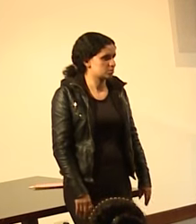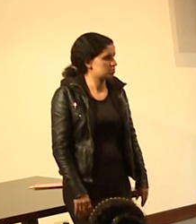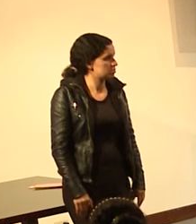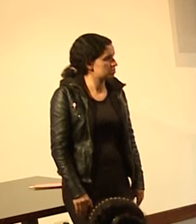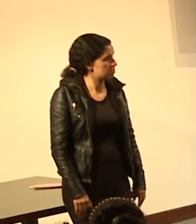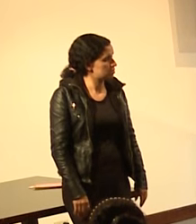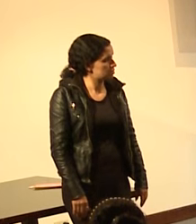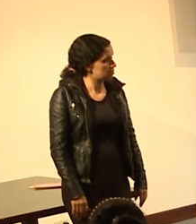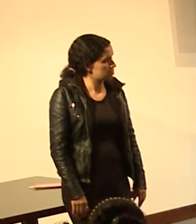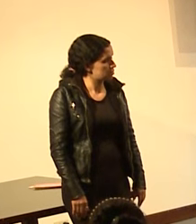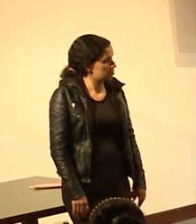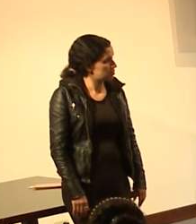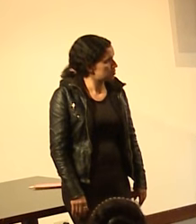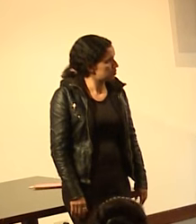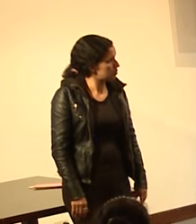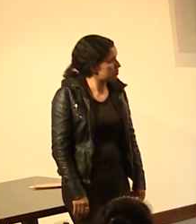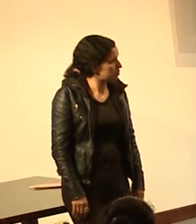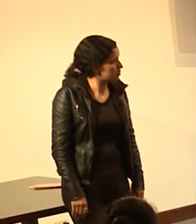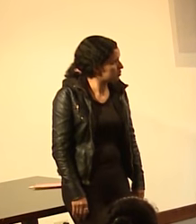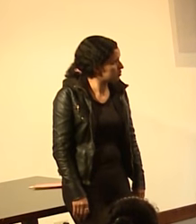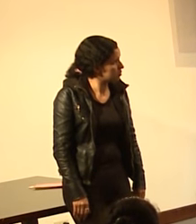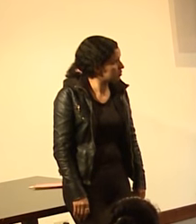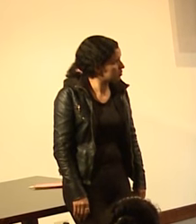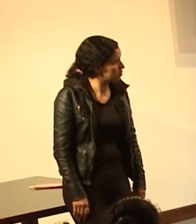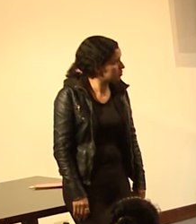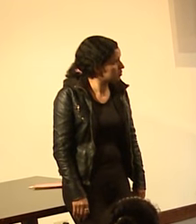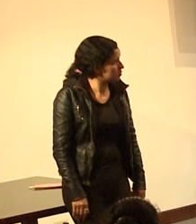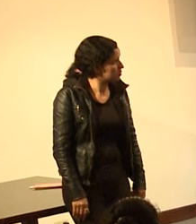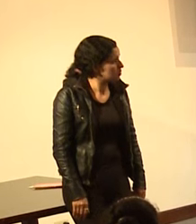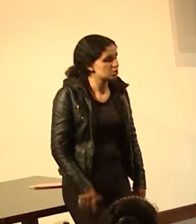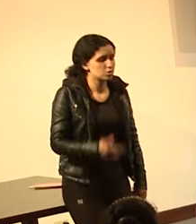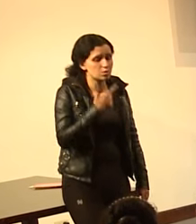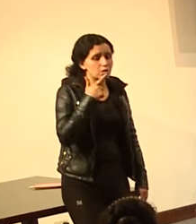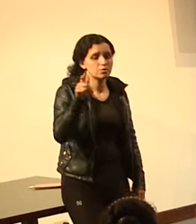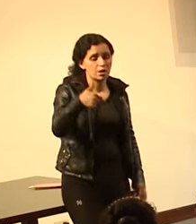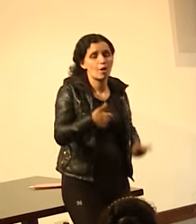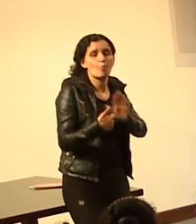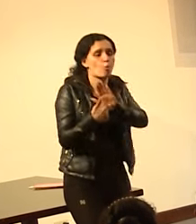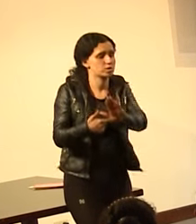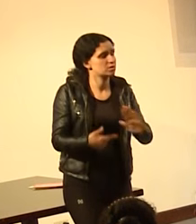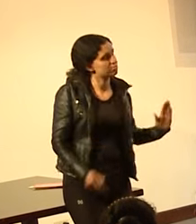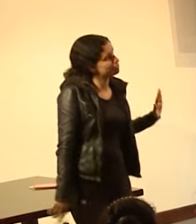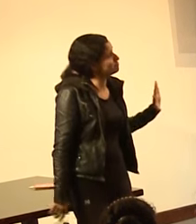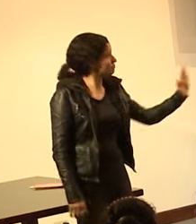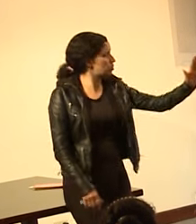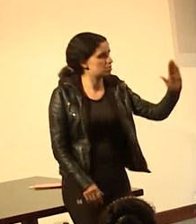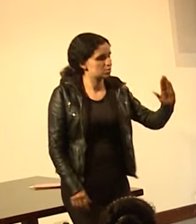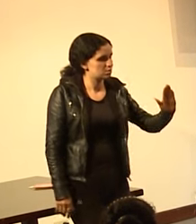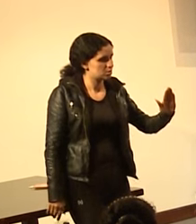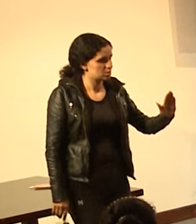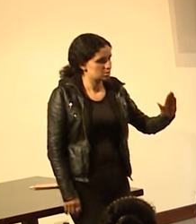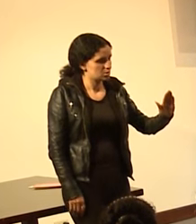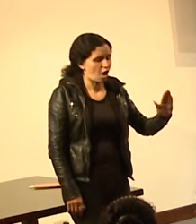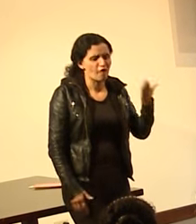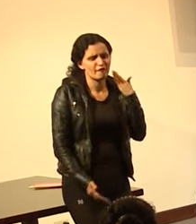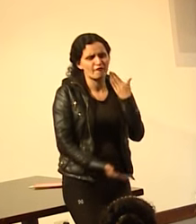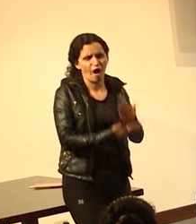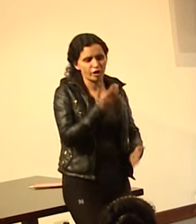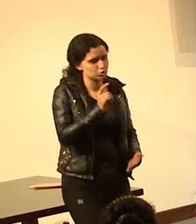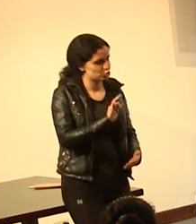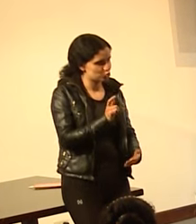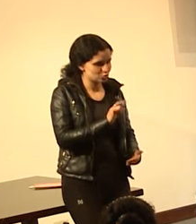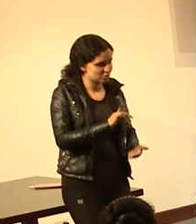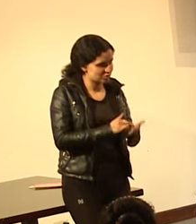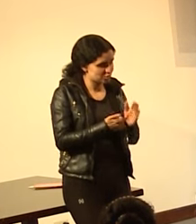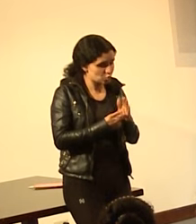Cuando uno somete a un niño a un ejercicio, lo que sea, tiene que garantizarle que, y no por ponerse la fase, porque no se trata entonces de regalar las cosas, sino